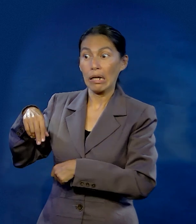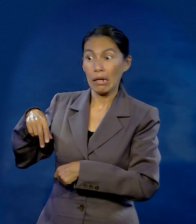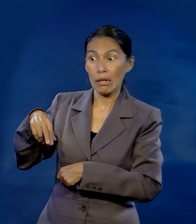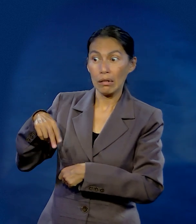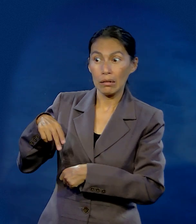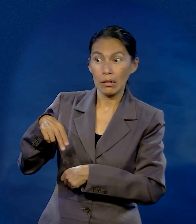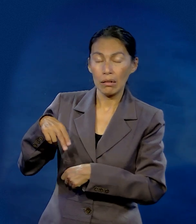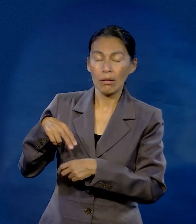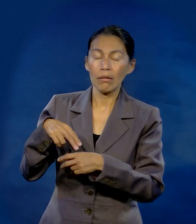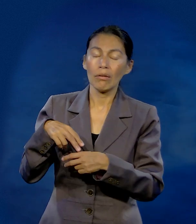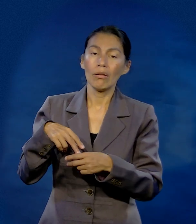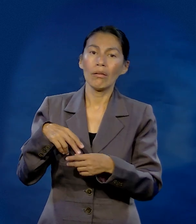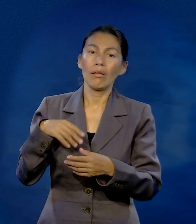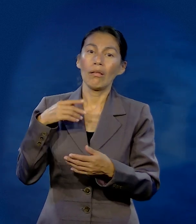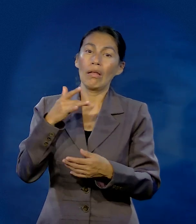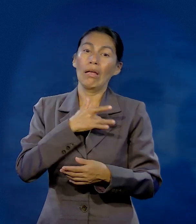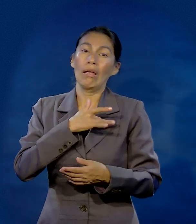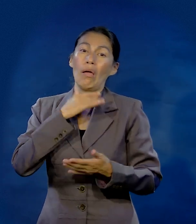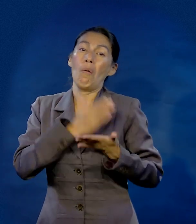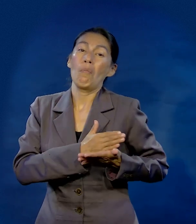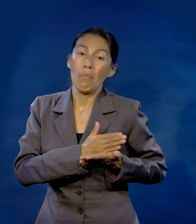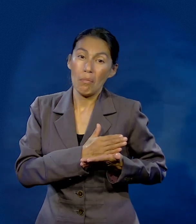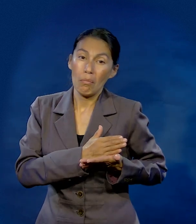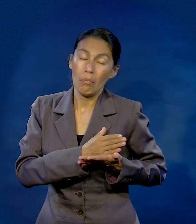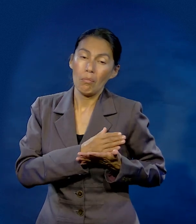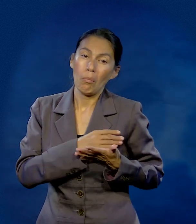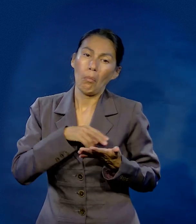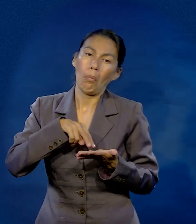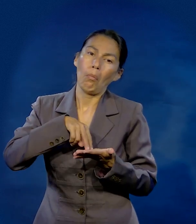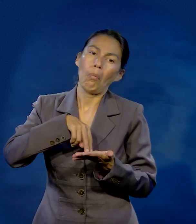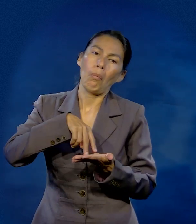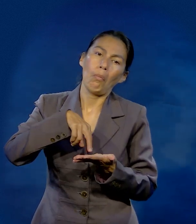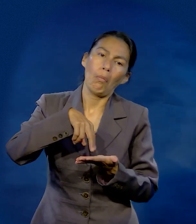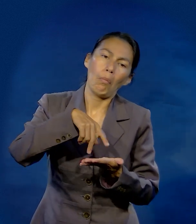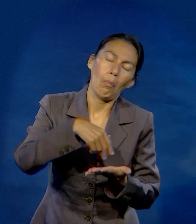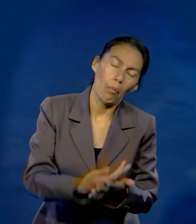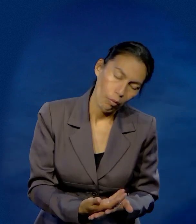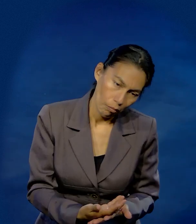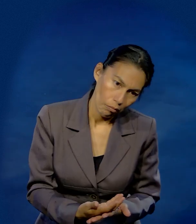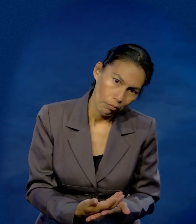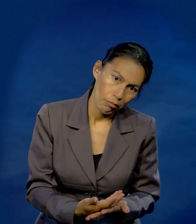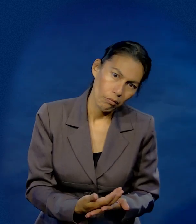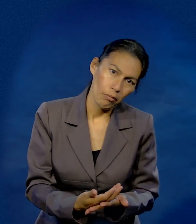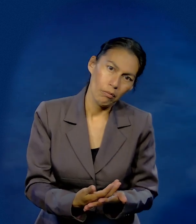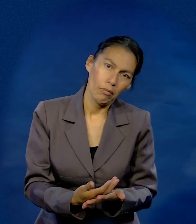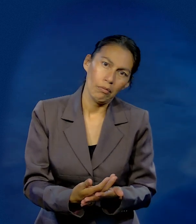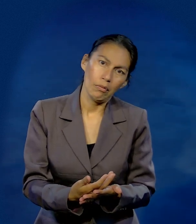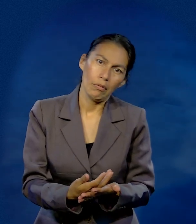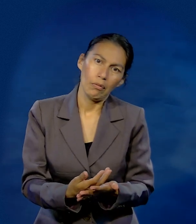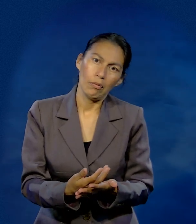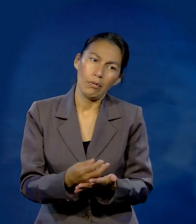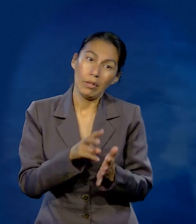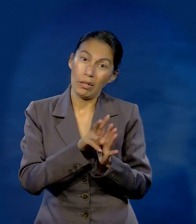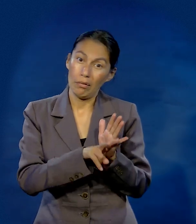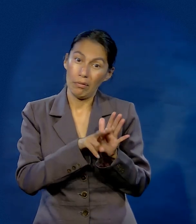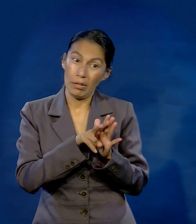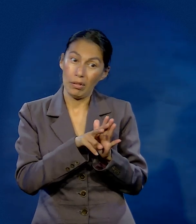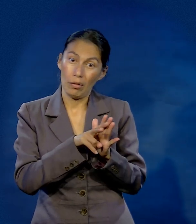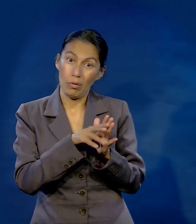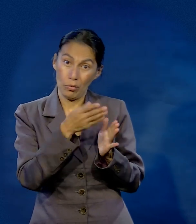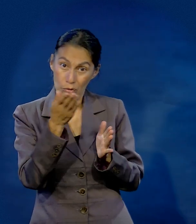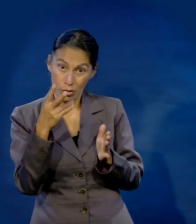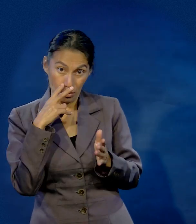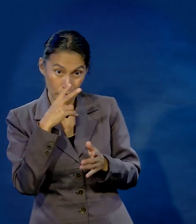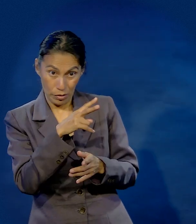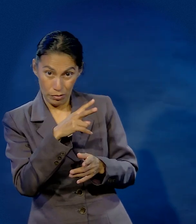llego a la casa toco a la puerta Nadie Abre y sale mi vecina Vero Qué pasó vecino